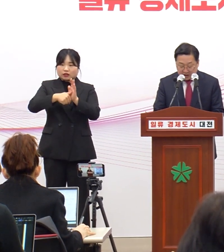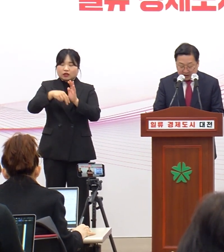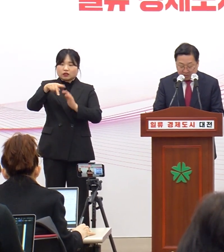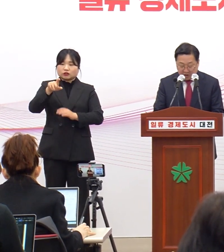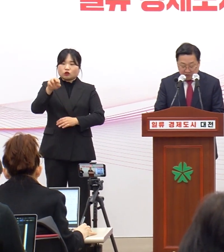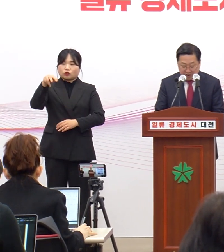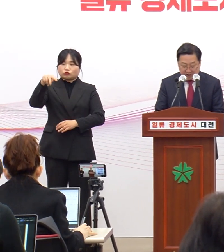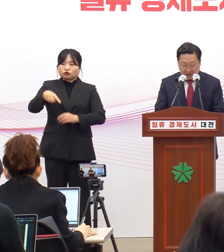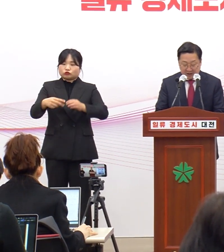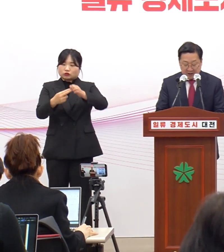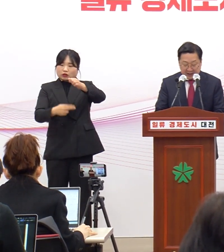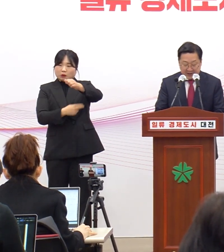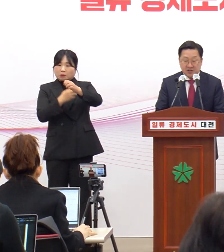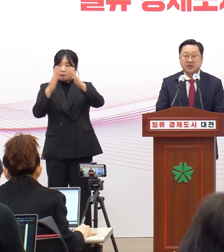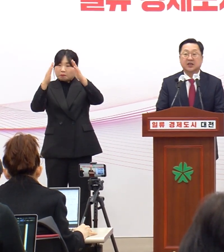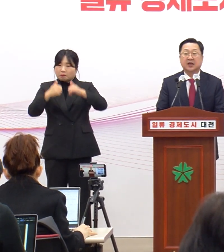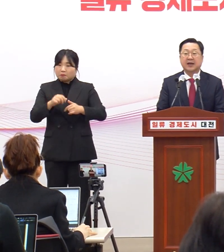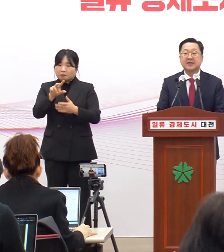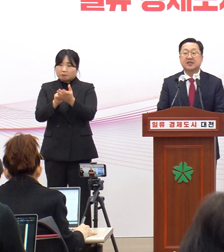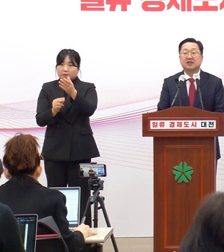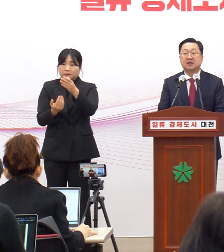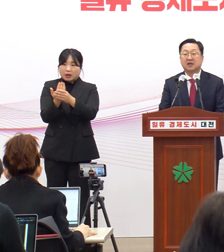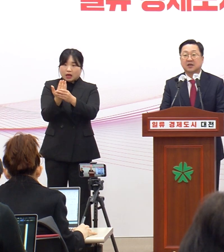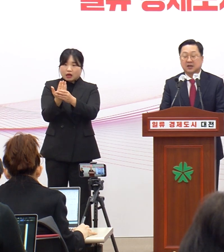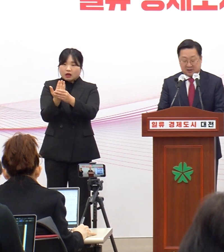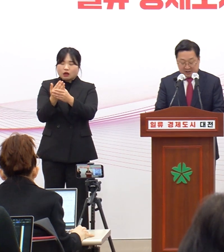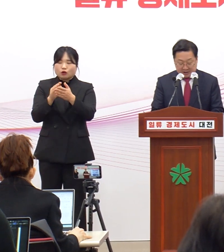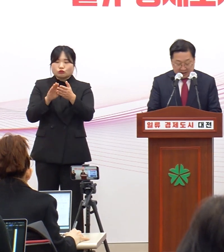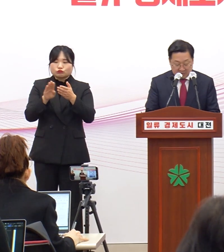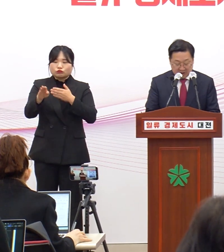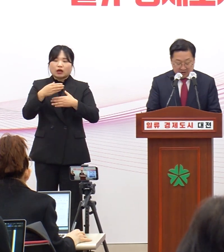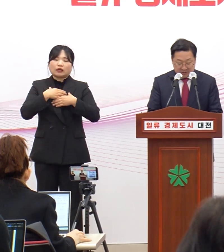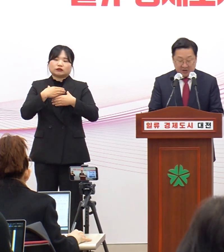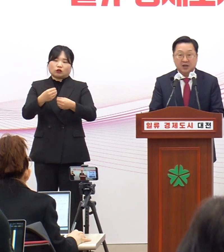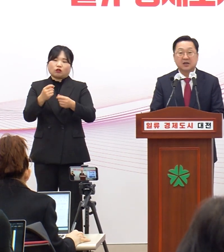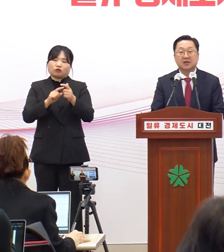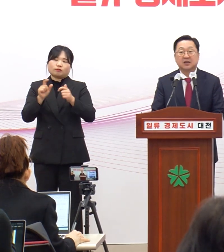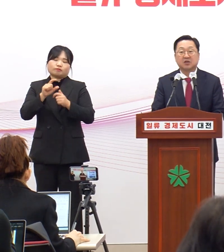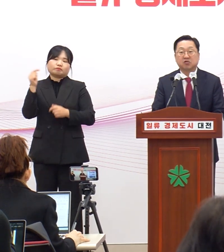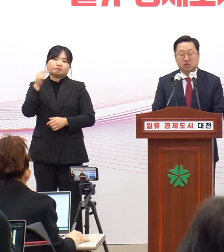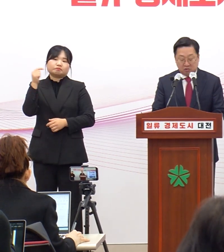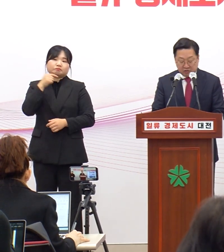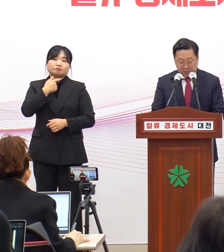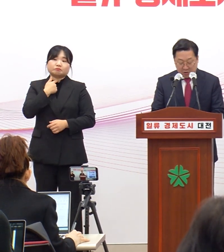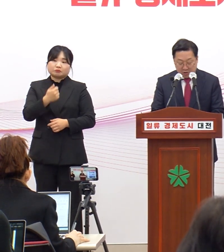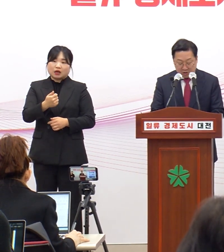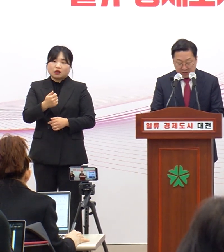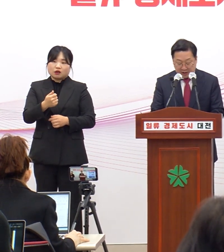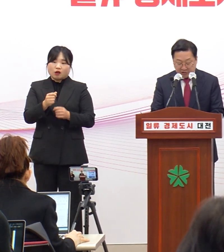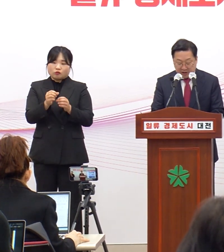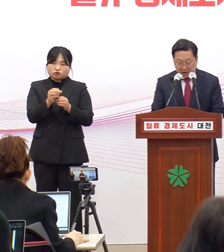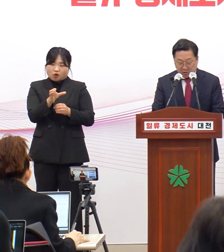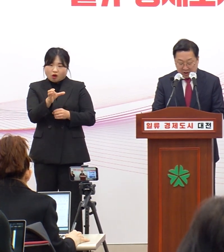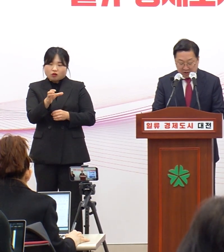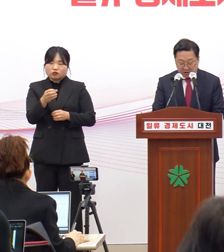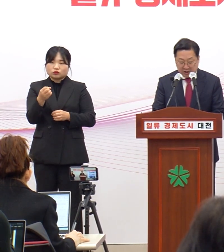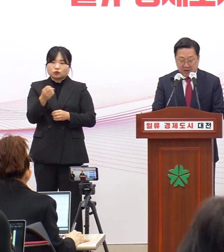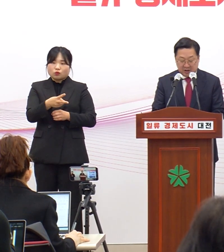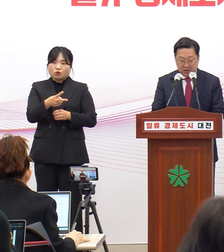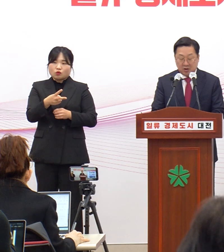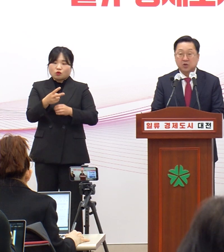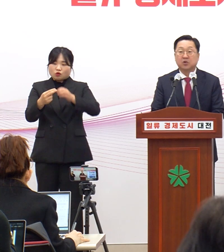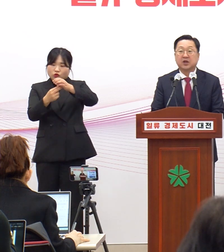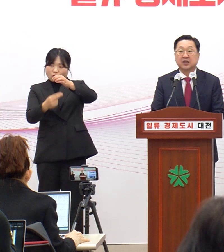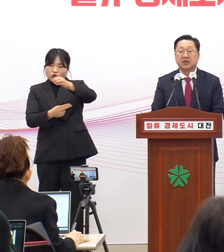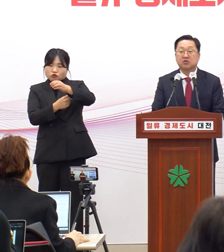성수대교 붕괴 사고 이후에는 안전이 한층 강화되었습니다. 두꺼운 폭, 다수의 교각